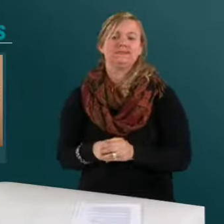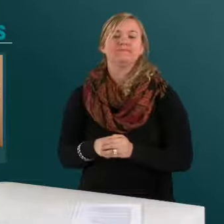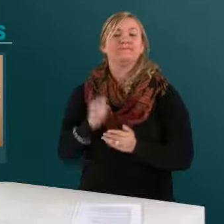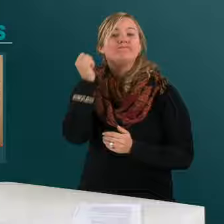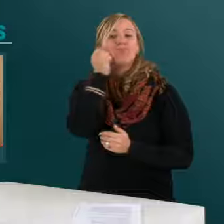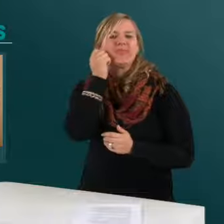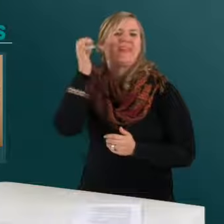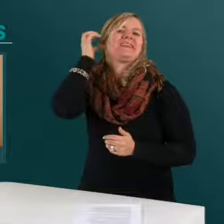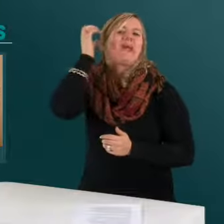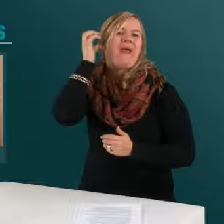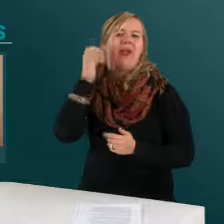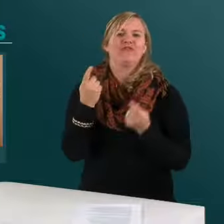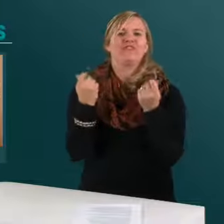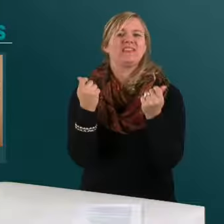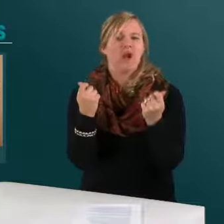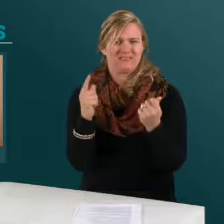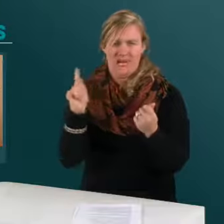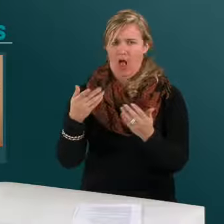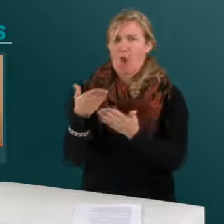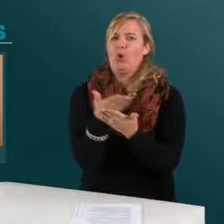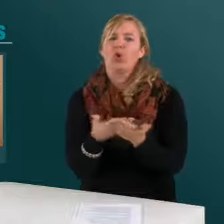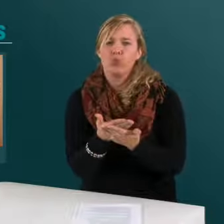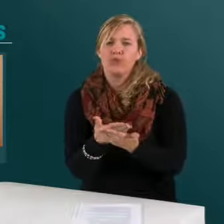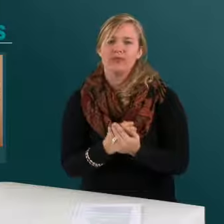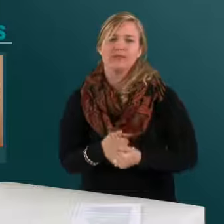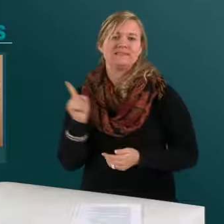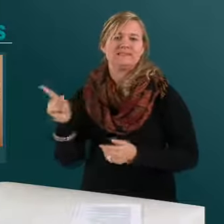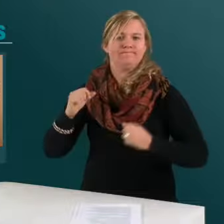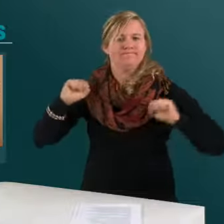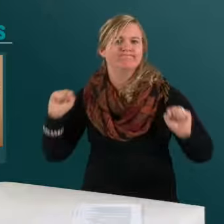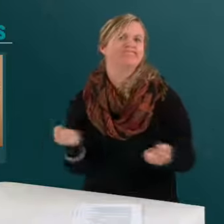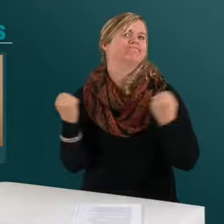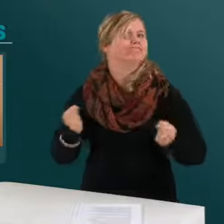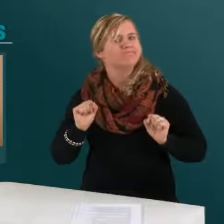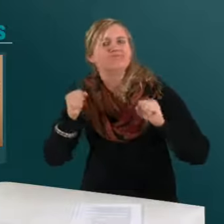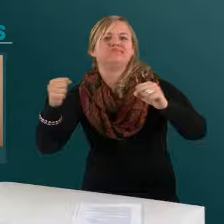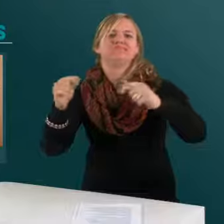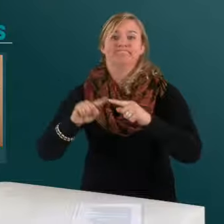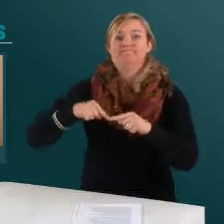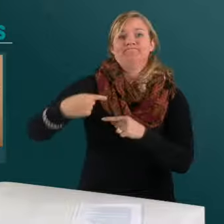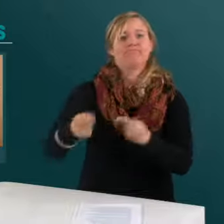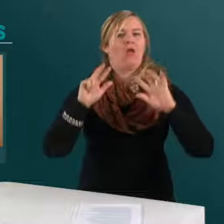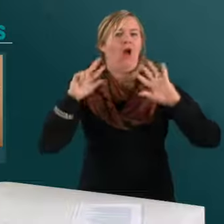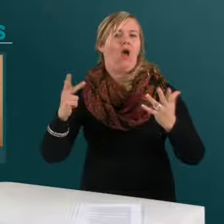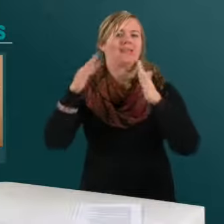habe der verein engagiert sich aber weiterhin am achten dezember